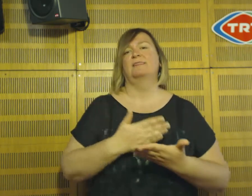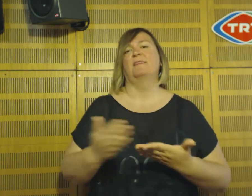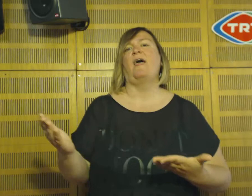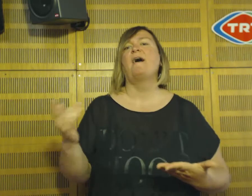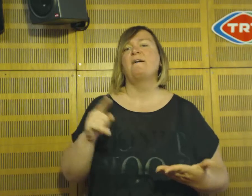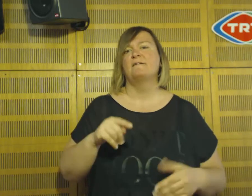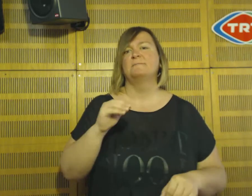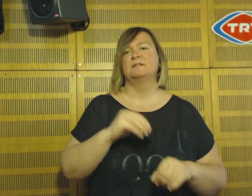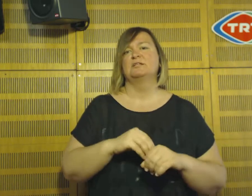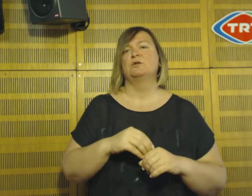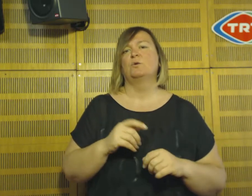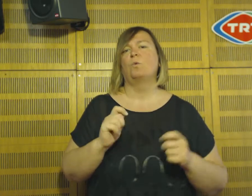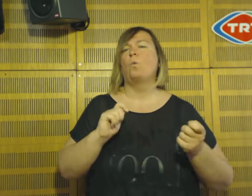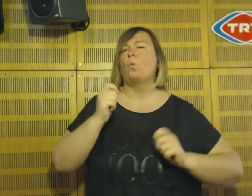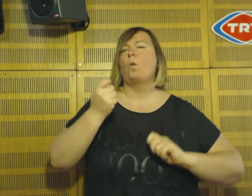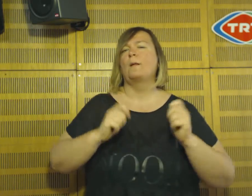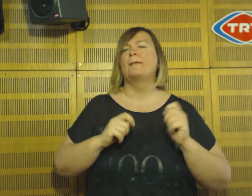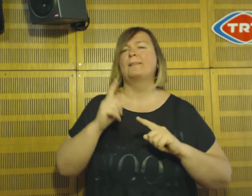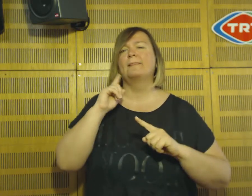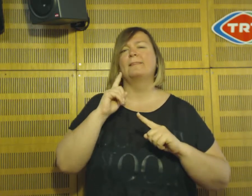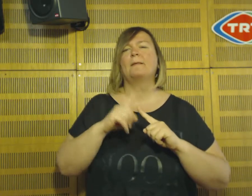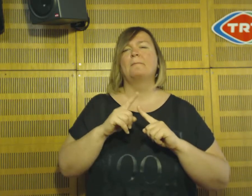için kullanabilecekleri temel teknikleri içeriyor.